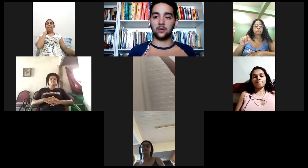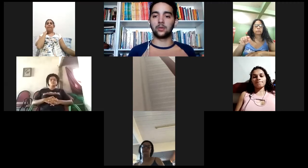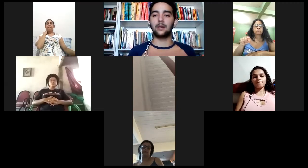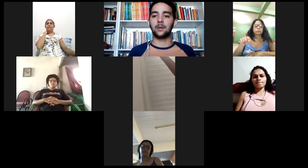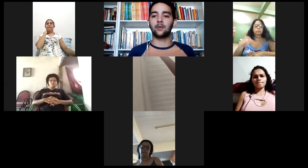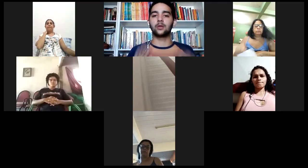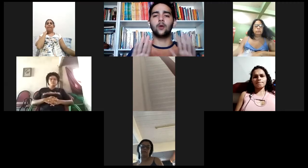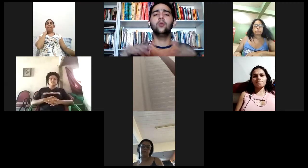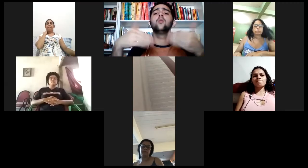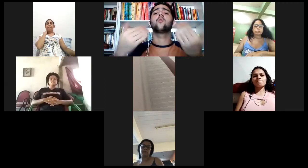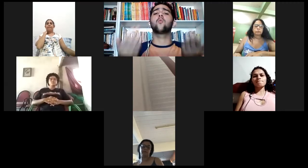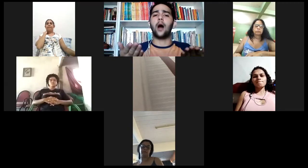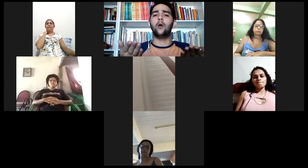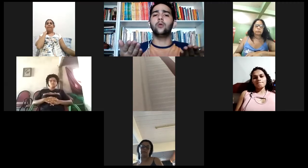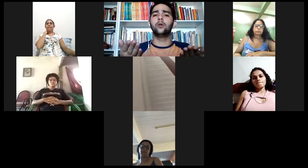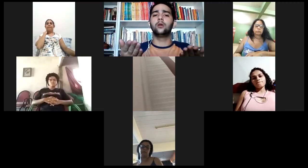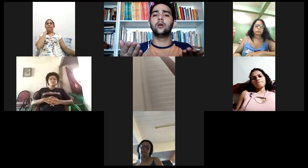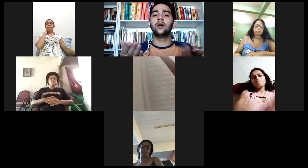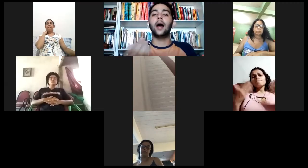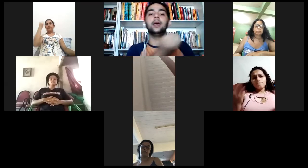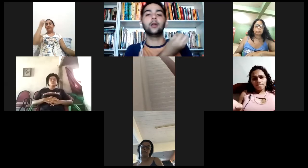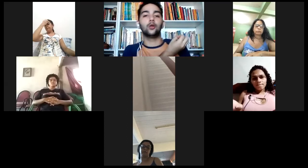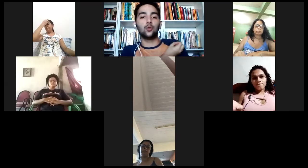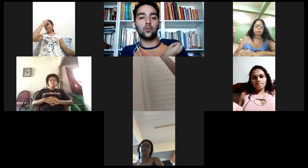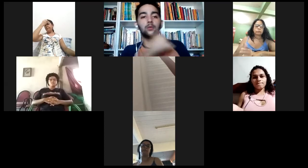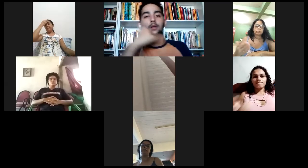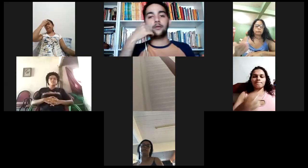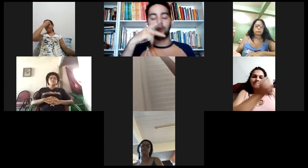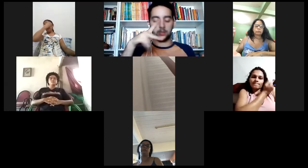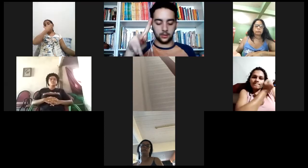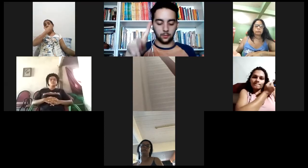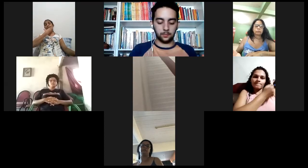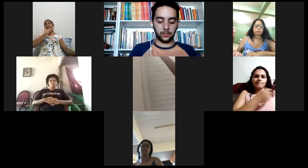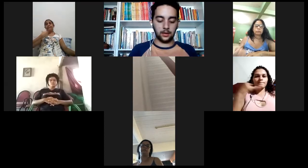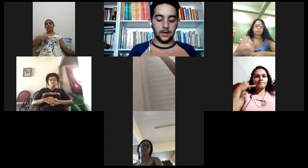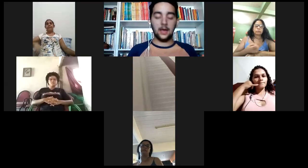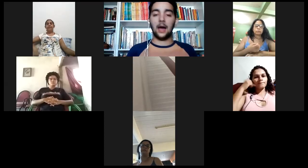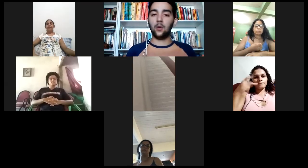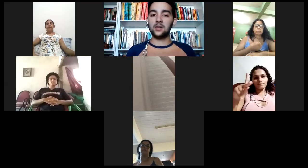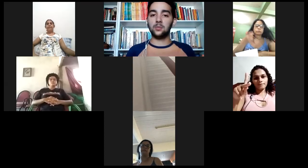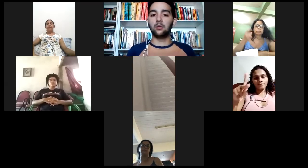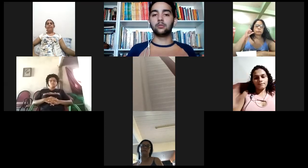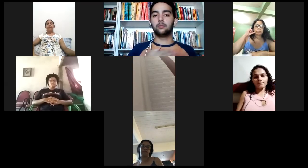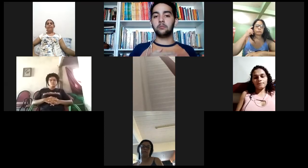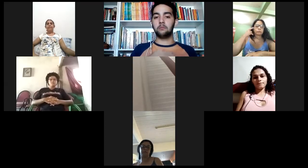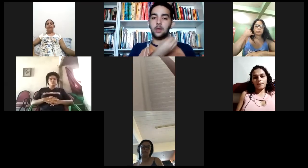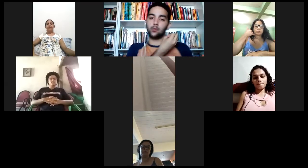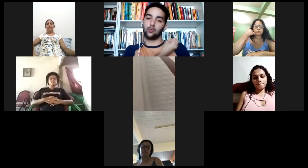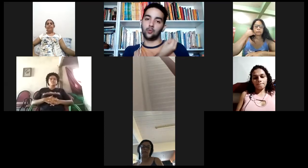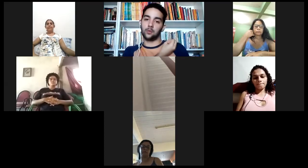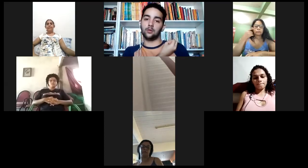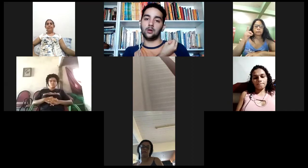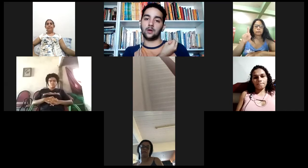da pergunta. E a minha pergunta aqui é o qual? Aí, número telefone seu. Aí eu respondo